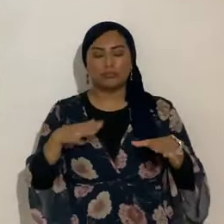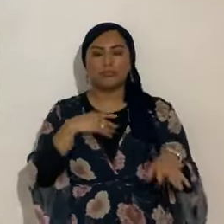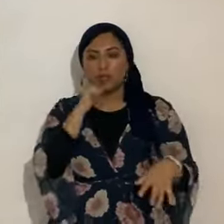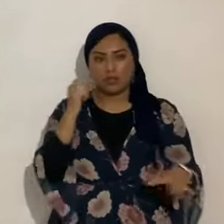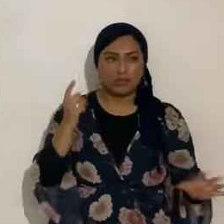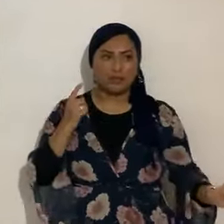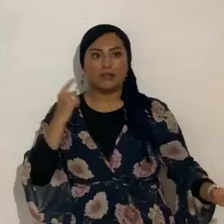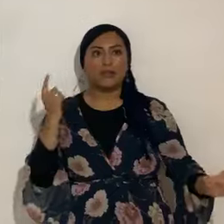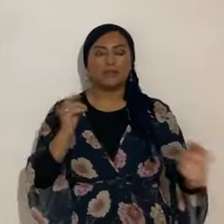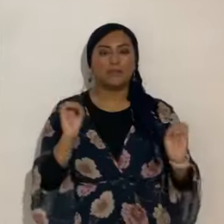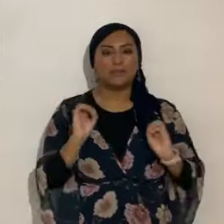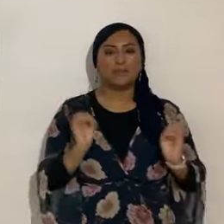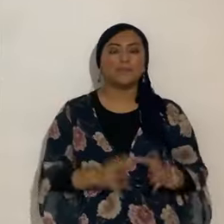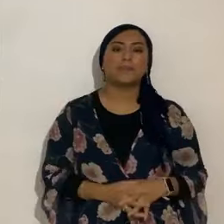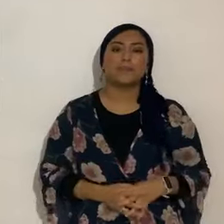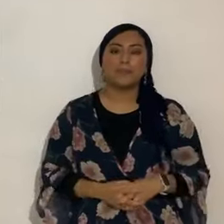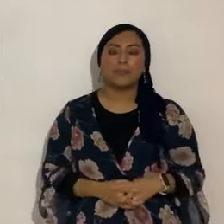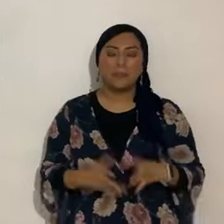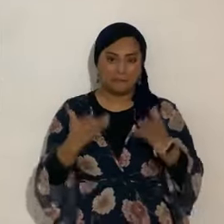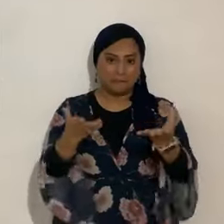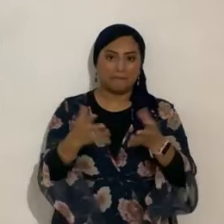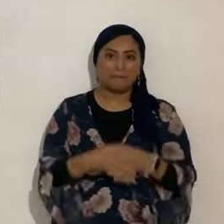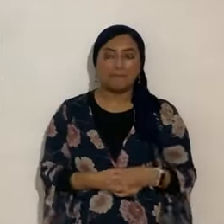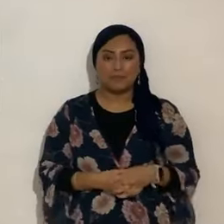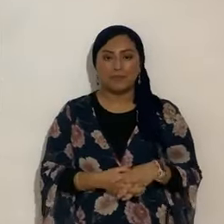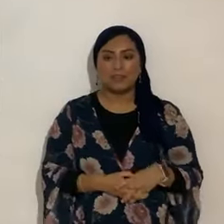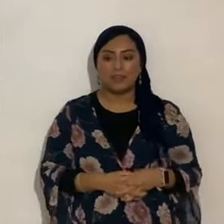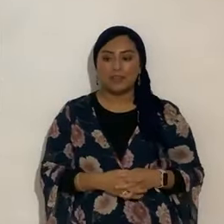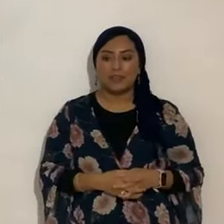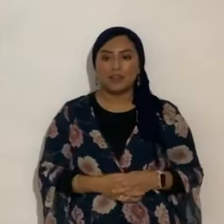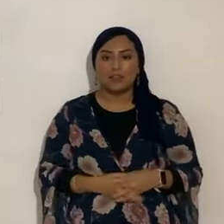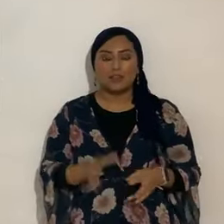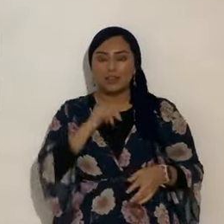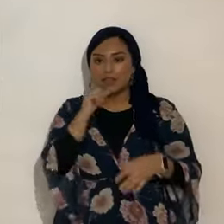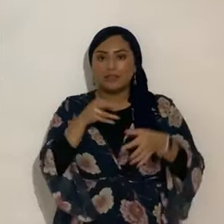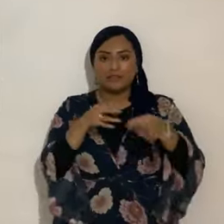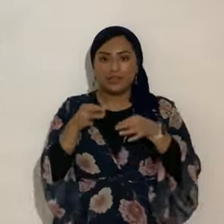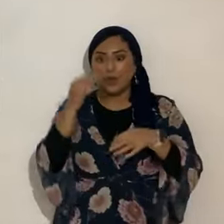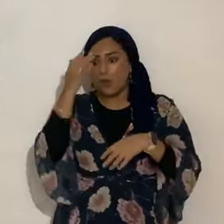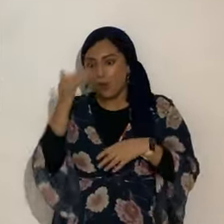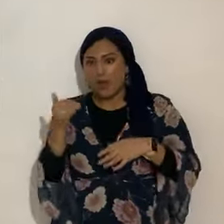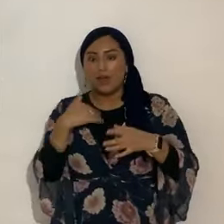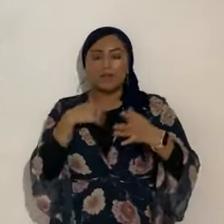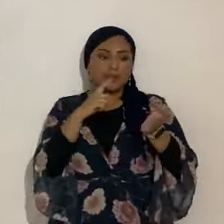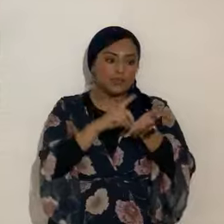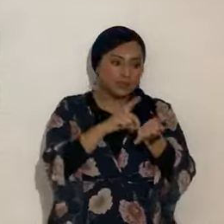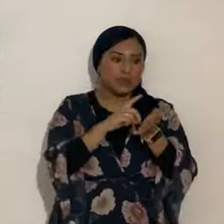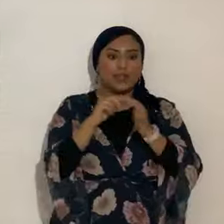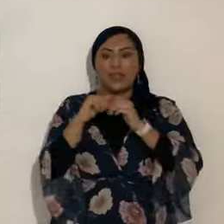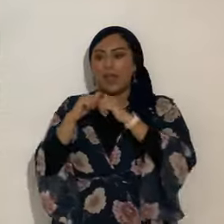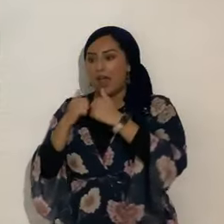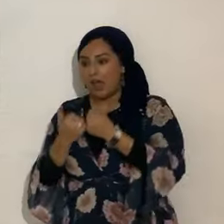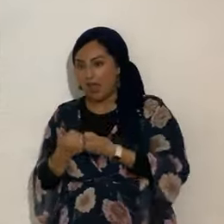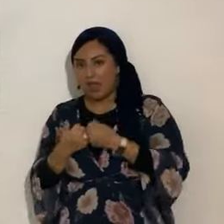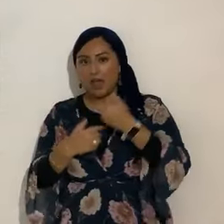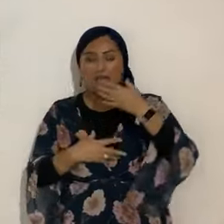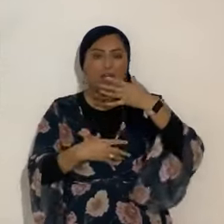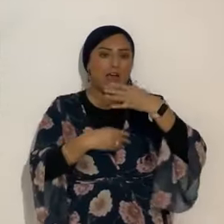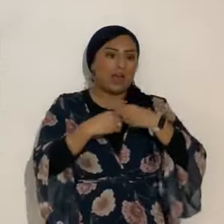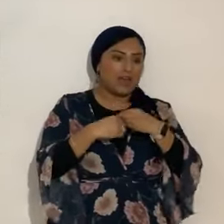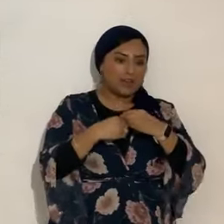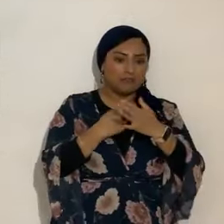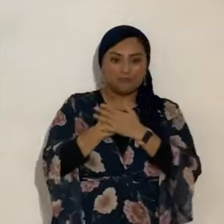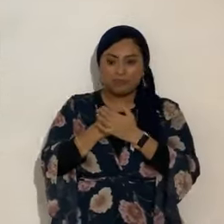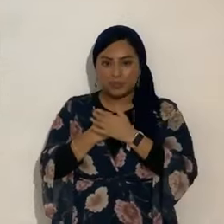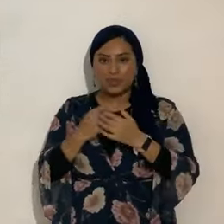mareo. Ese consejo. No voy a explicar médicamente en qué consiste, se aumenta la presión en